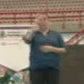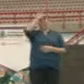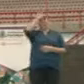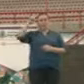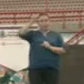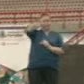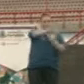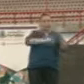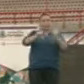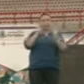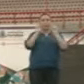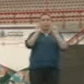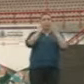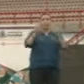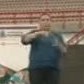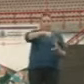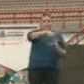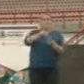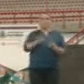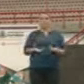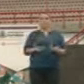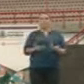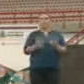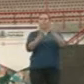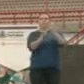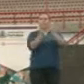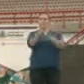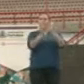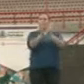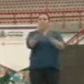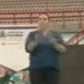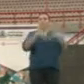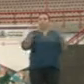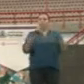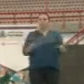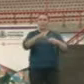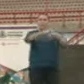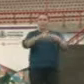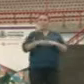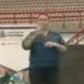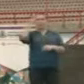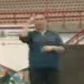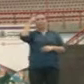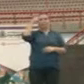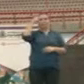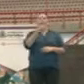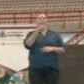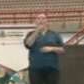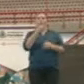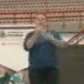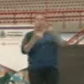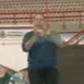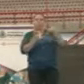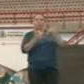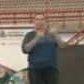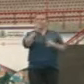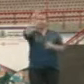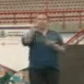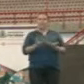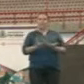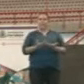foi ele? Jesus. Então por que eu não vou pensar que um homem que é semelhante a ele também não possa mudar? Foi nesse pensamento